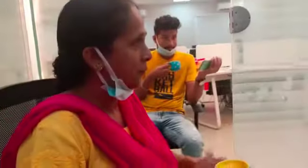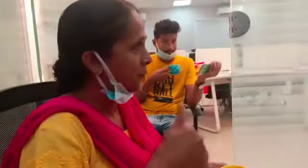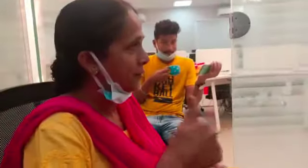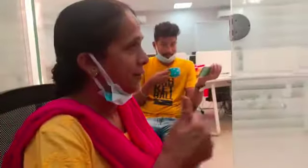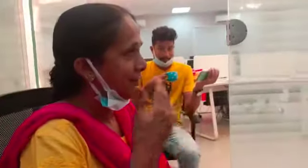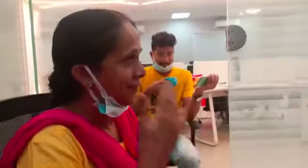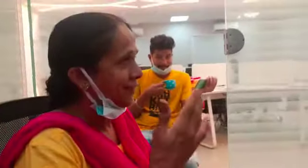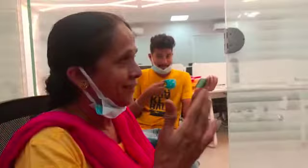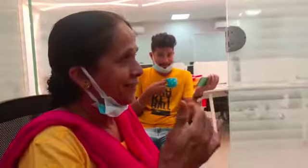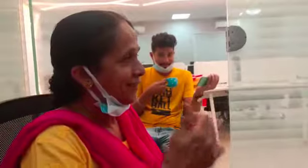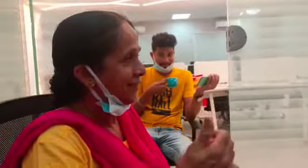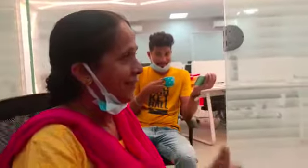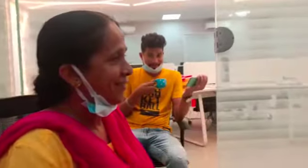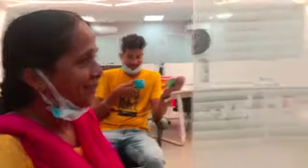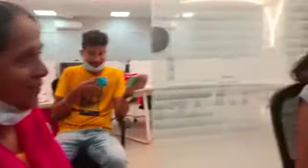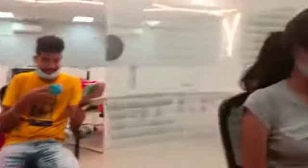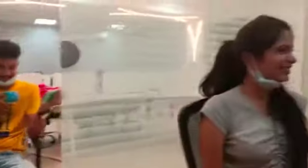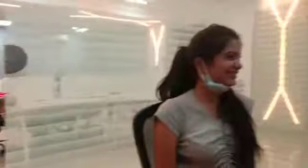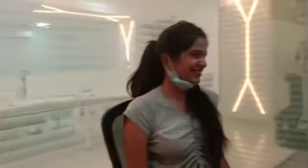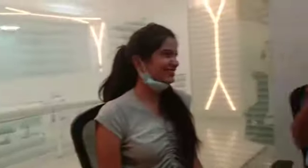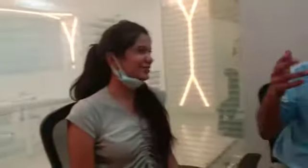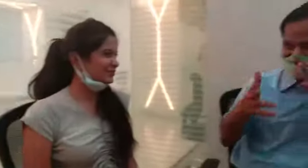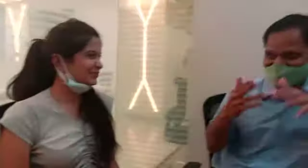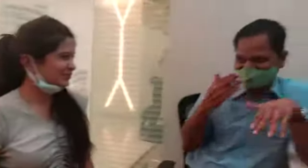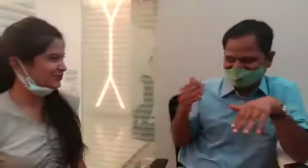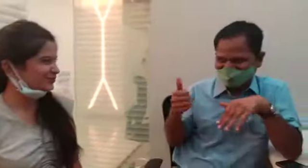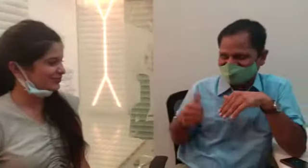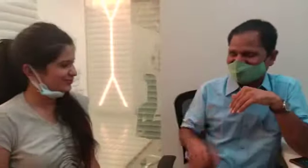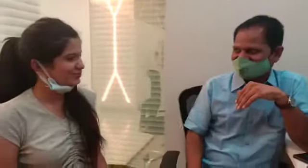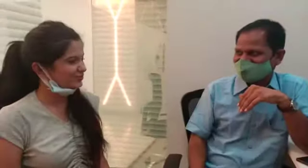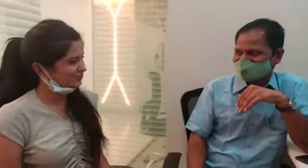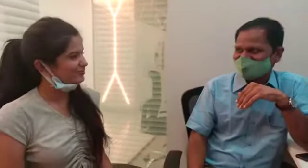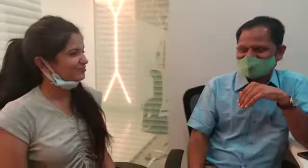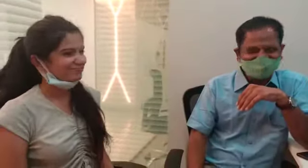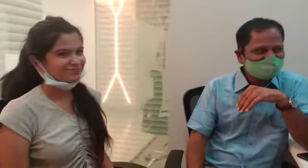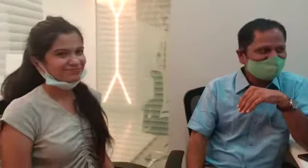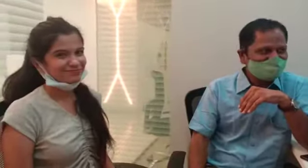मैं सब कुछ कर सकती हूँ। यस क्या इस टाइम लाइफ